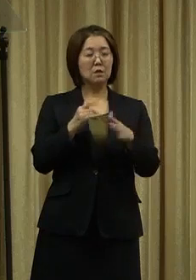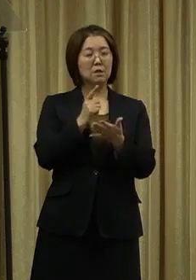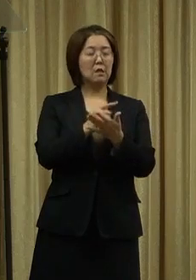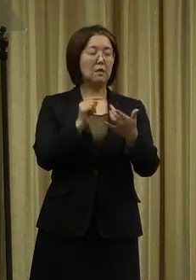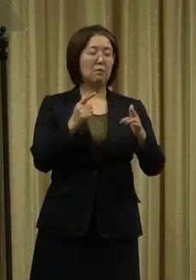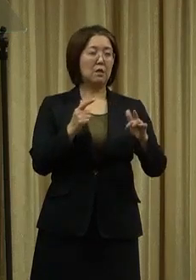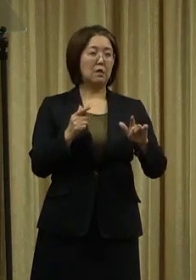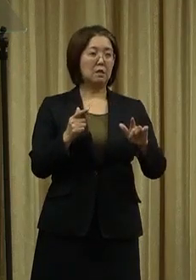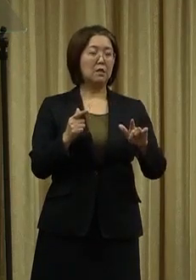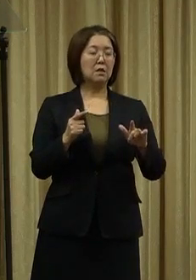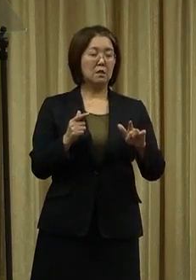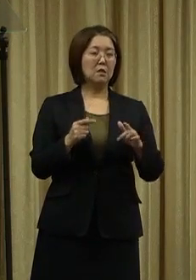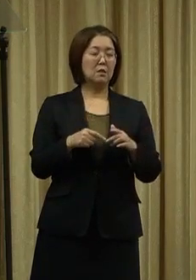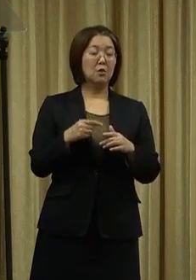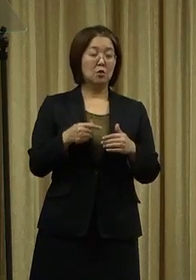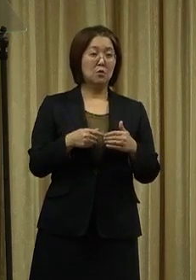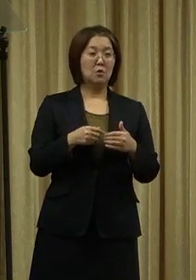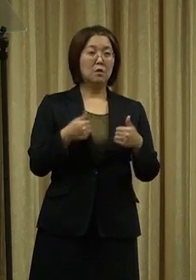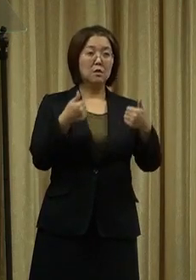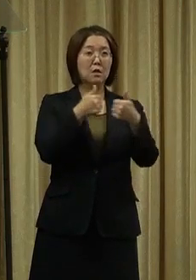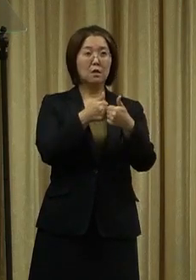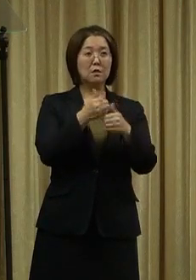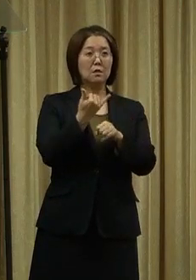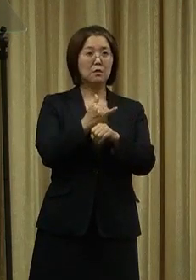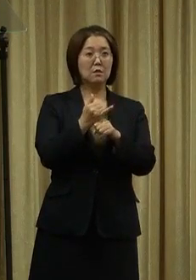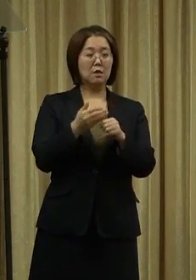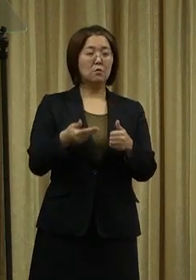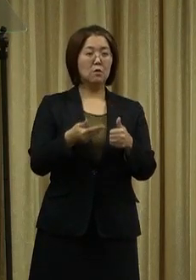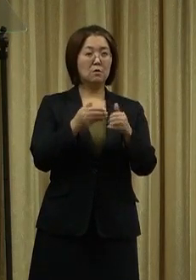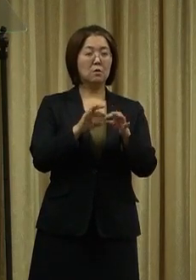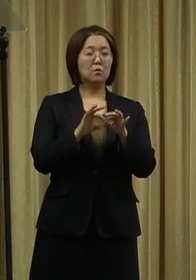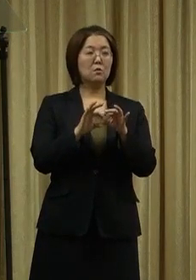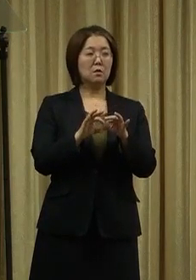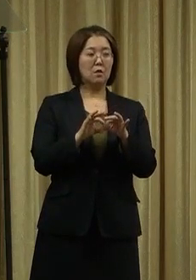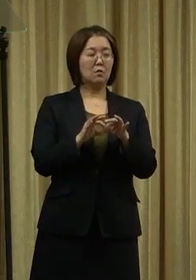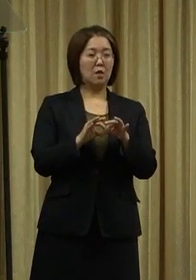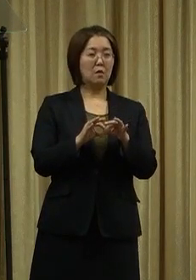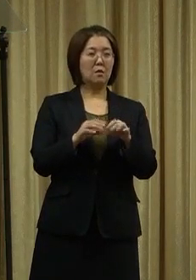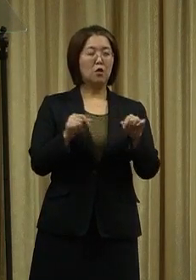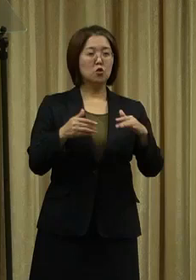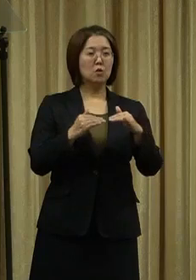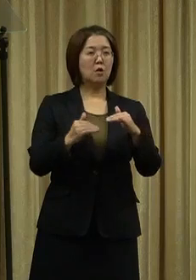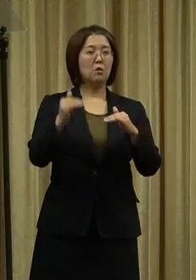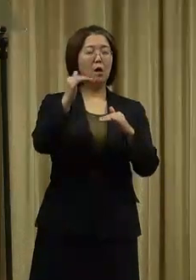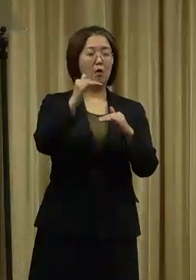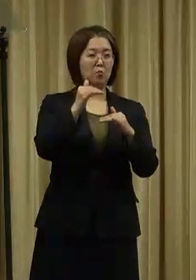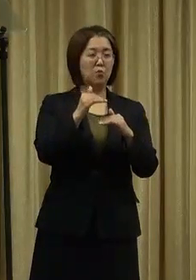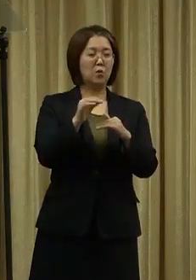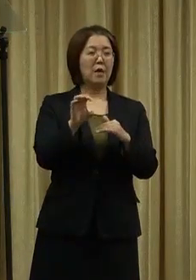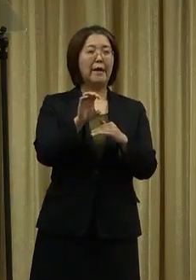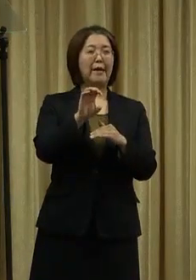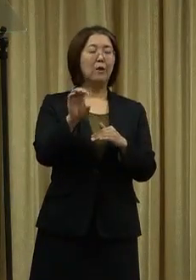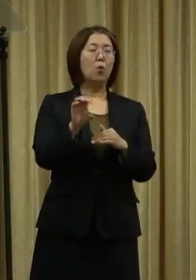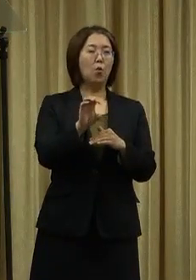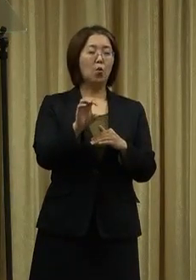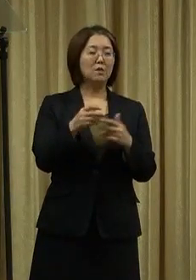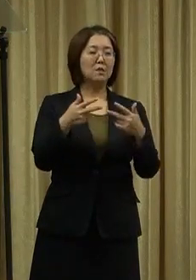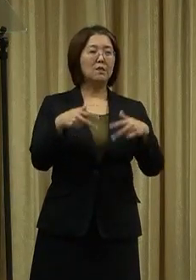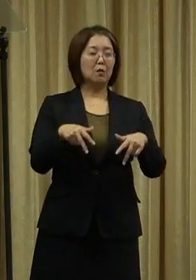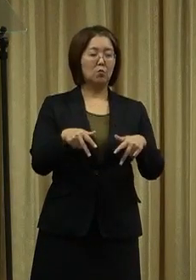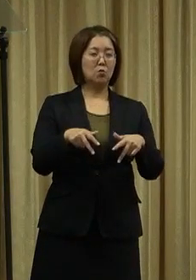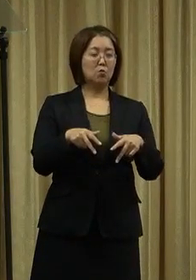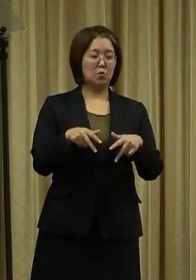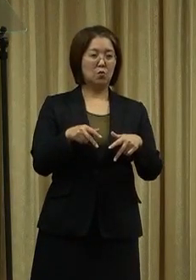りませんが、そのチャレンジ人材の育成についてですが、スタートアップエコシステムの形成に向けて、県内のスタートア